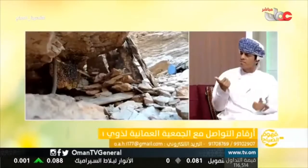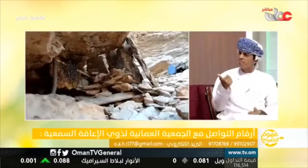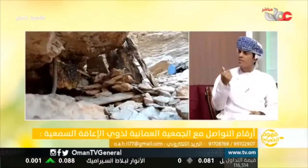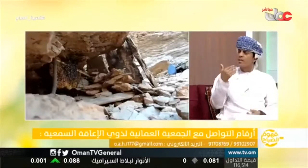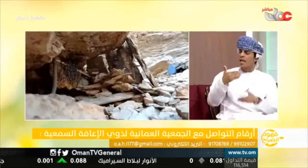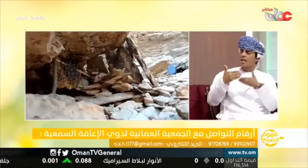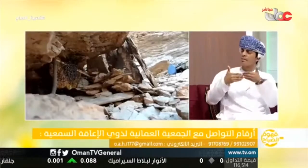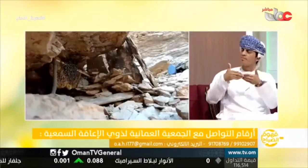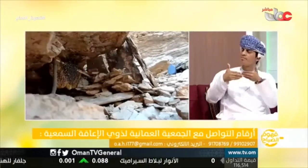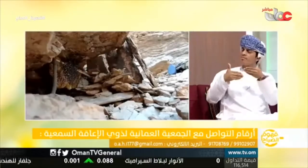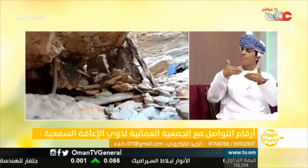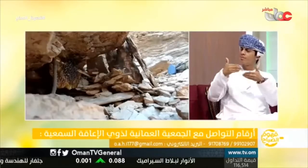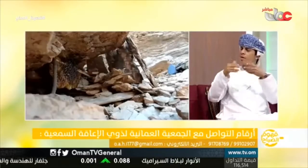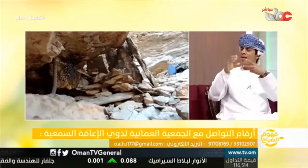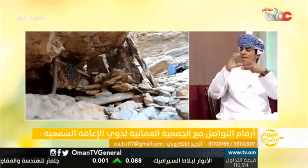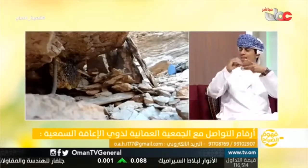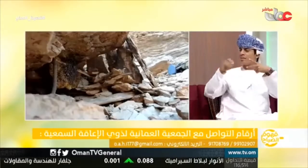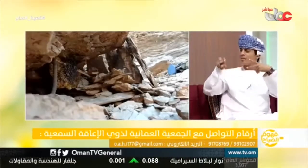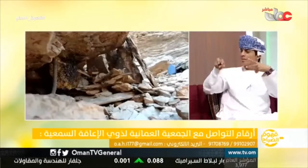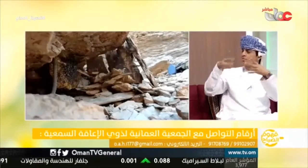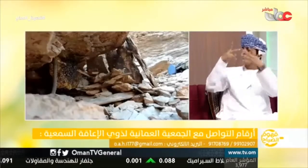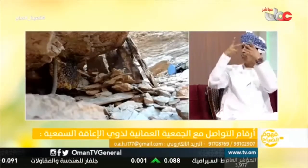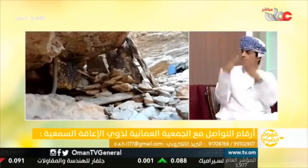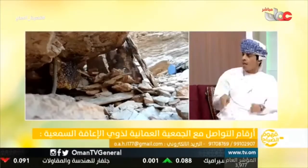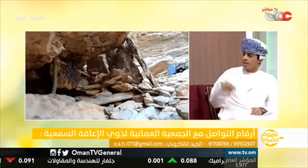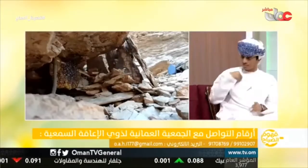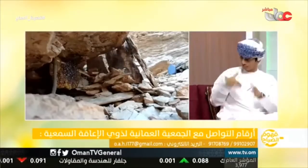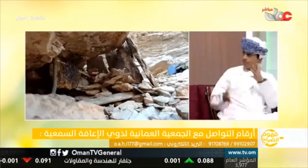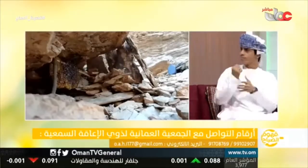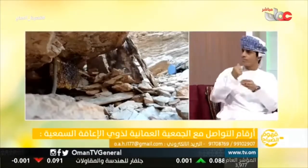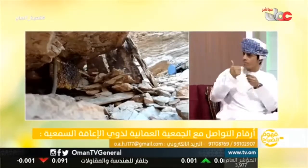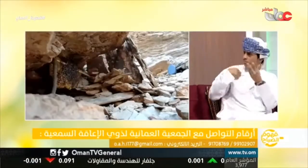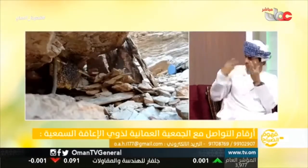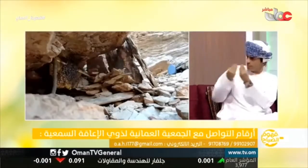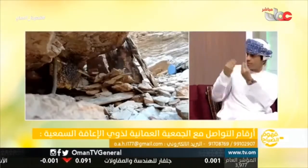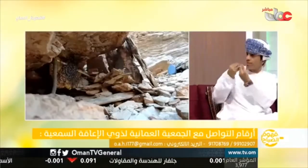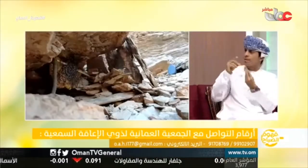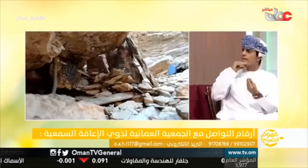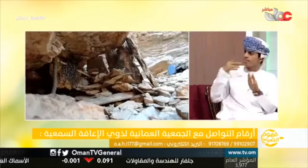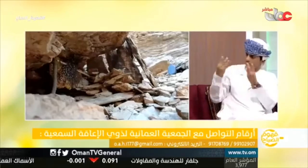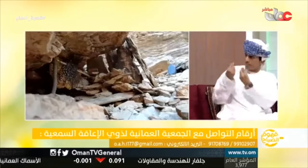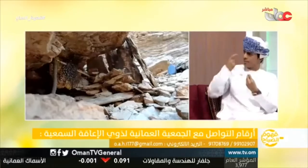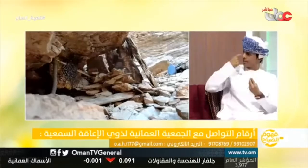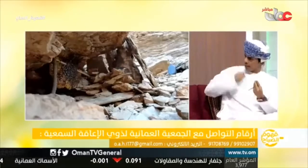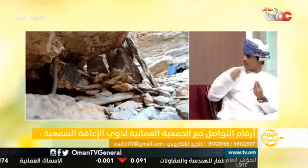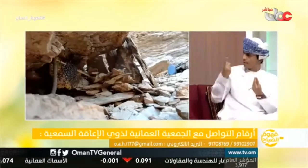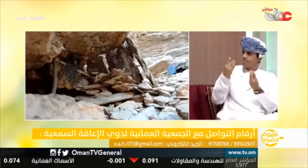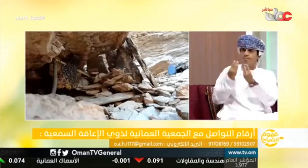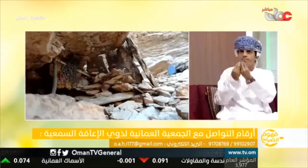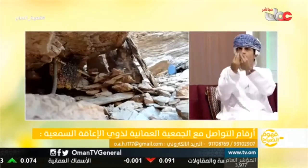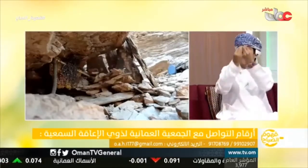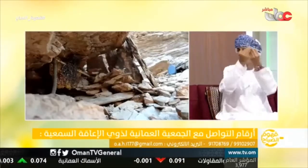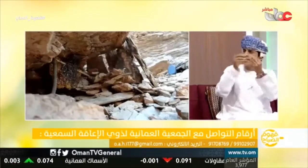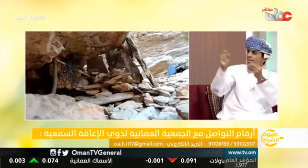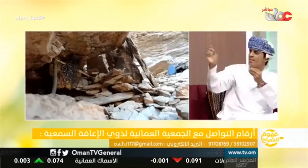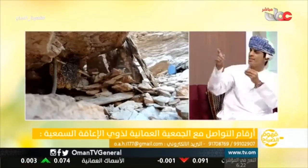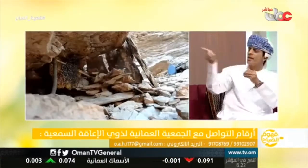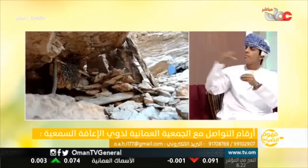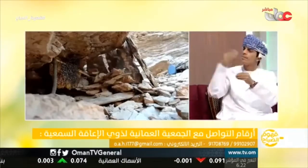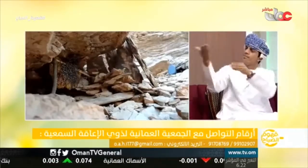المهارة، وصارت لدي سهلة. أيضا بدأت في 2008 مع والدي، أيضا كنا نبحث عن